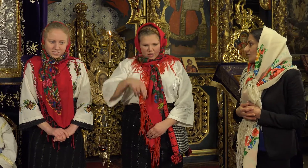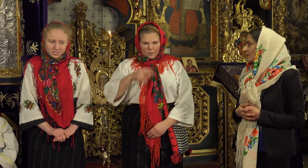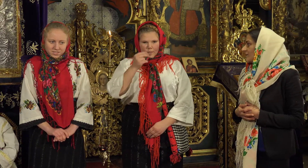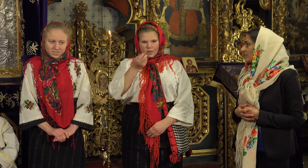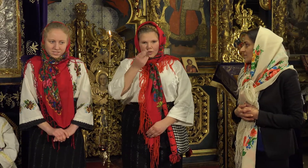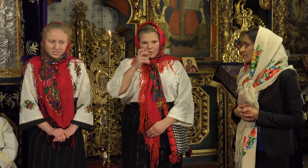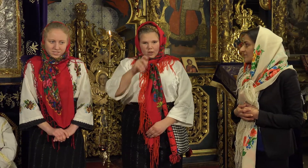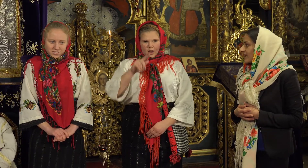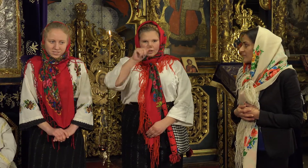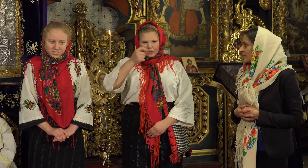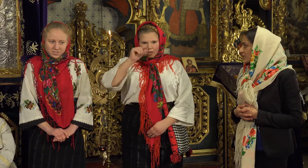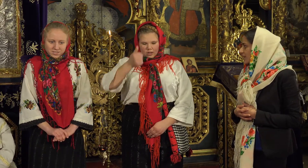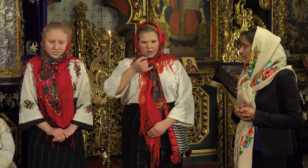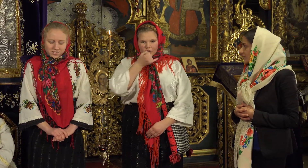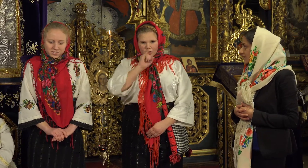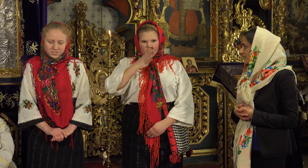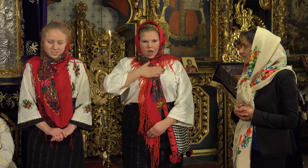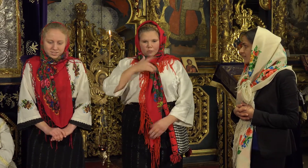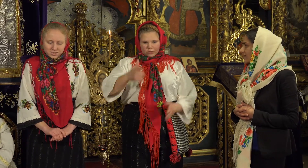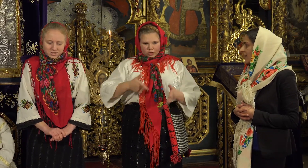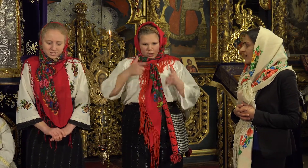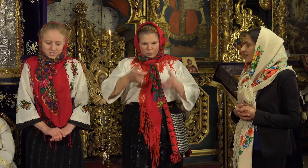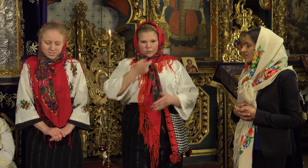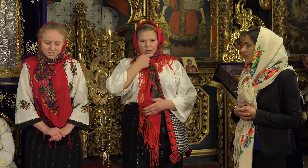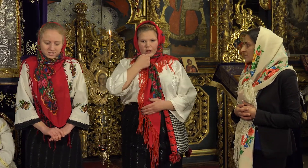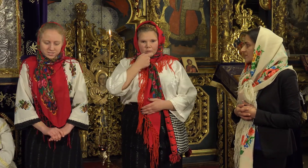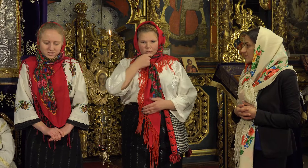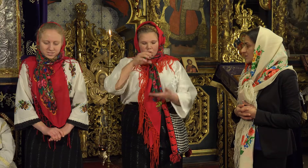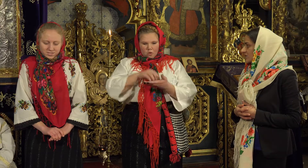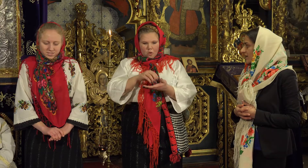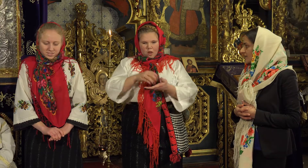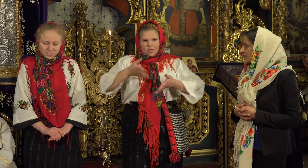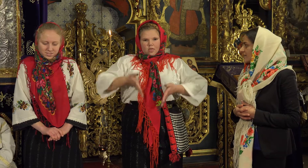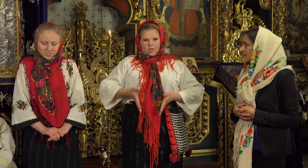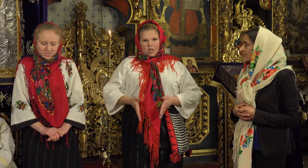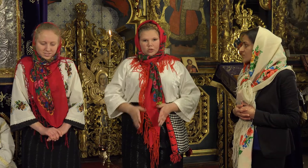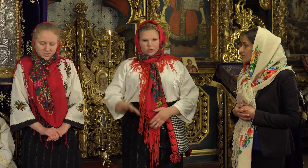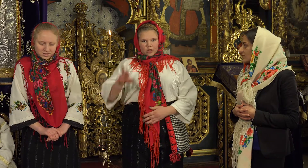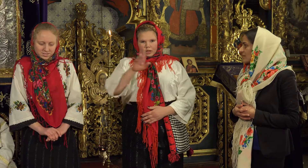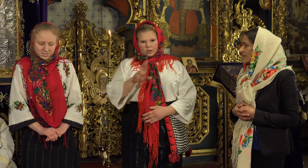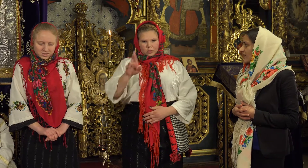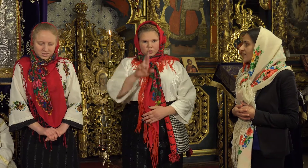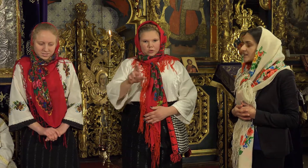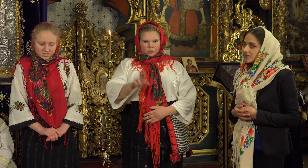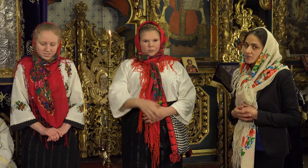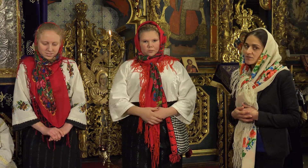Numele meu este Trifan Petronel Ageta, are 17 ani, s-a născut la Rădăuți.